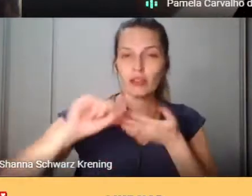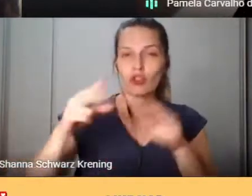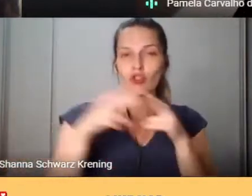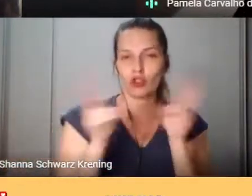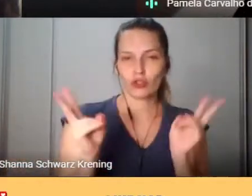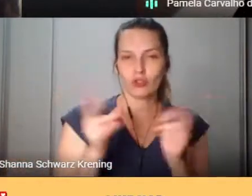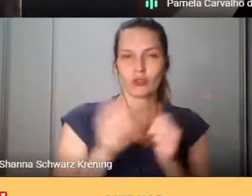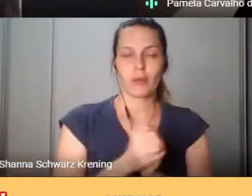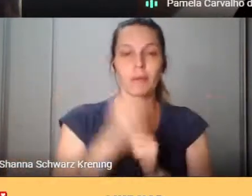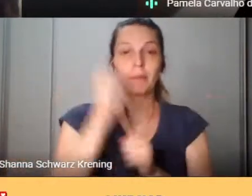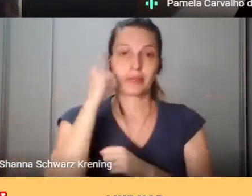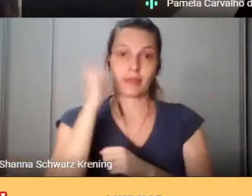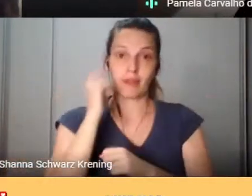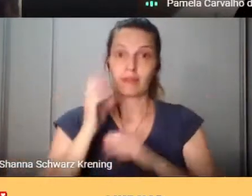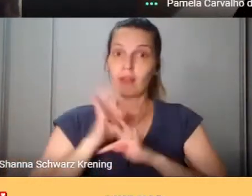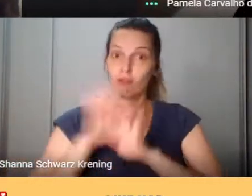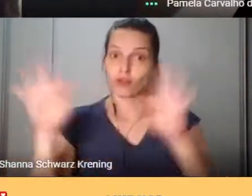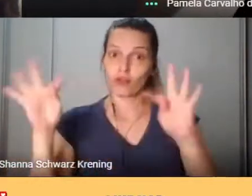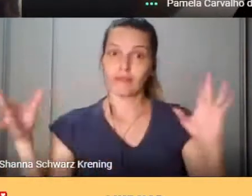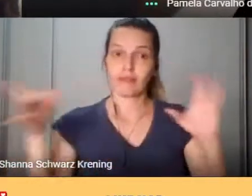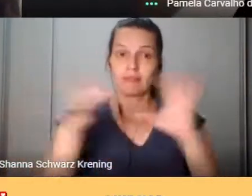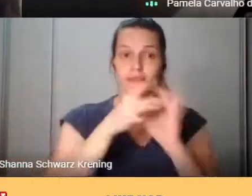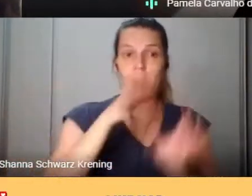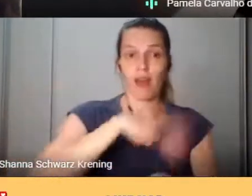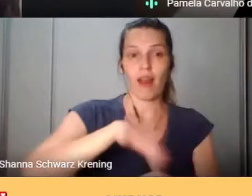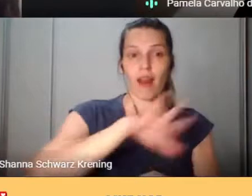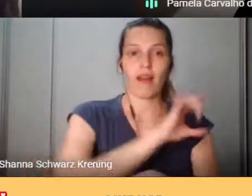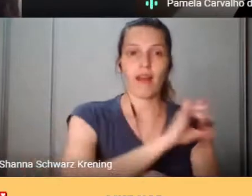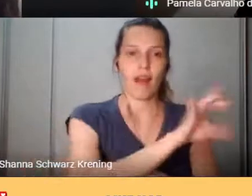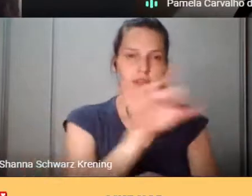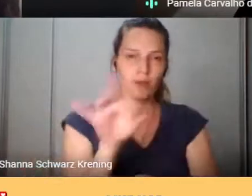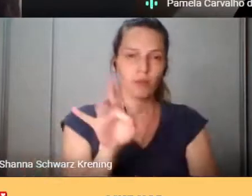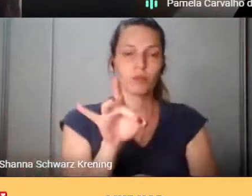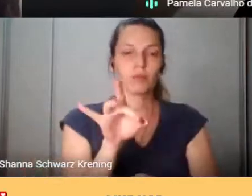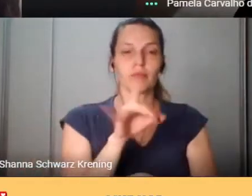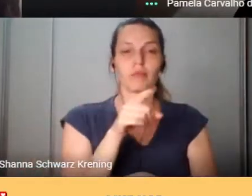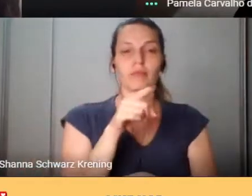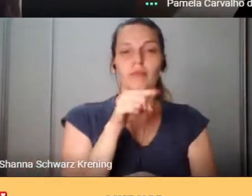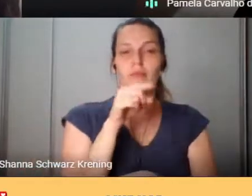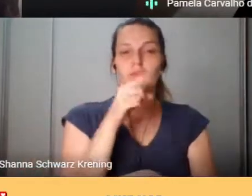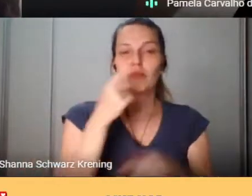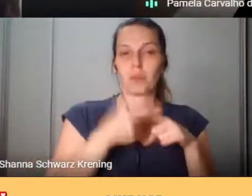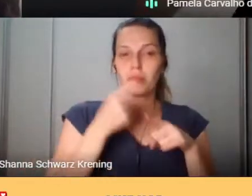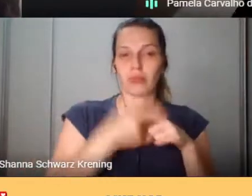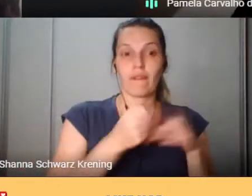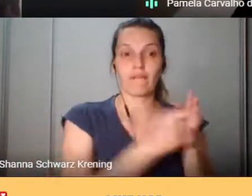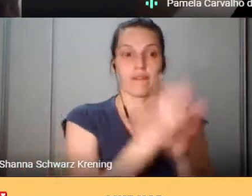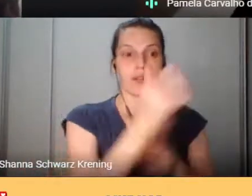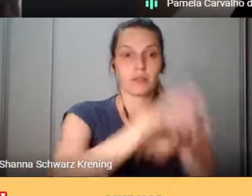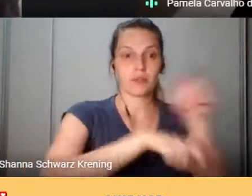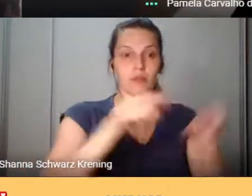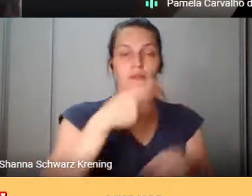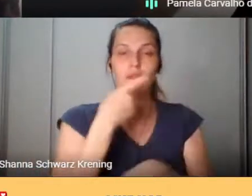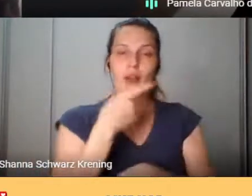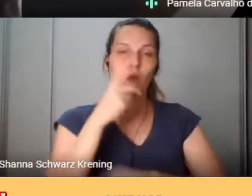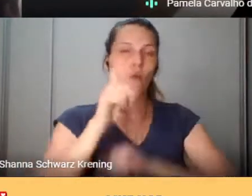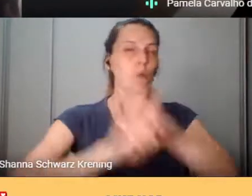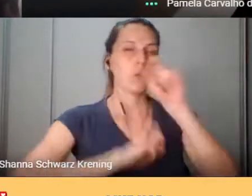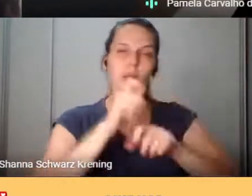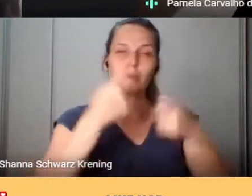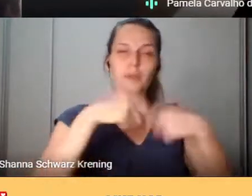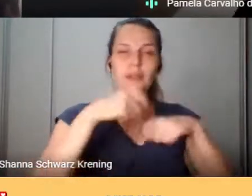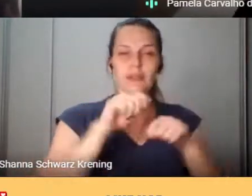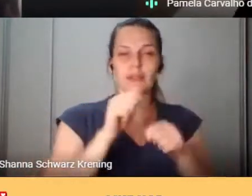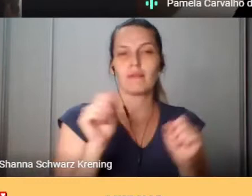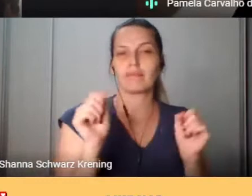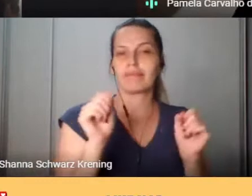com a realidade de cada um também, porque a gente vê hoje muita gente dizendo o que a gente deve fazer, né? E muitas vezes isso não cabe na